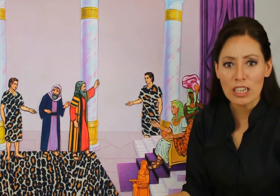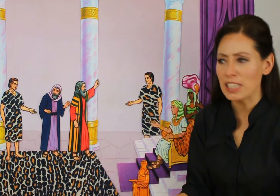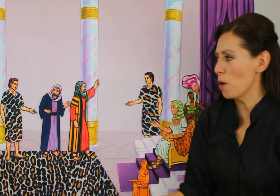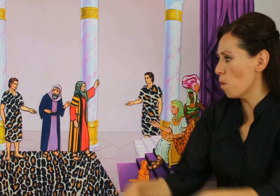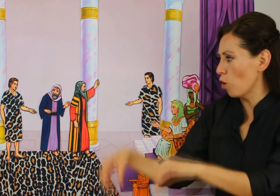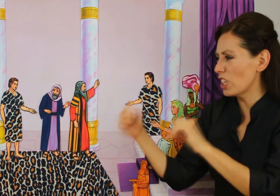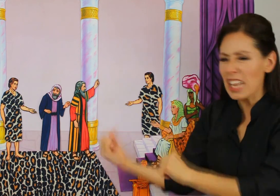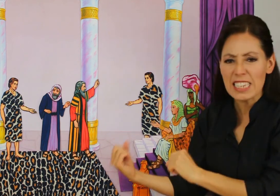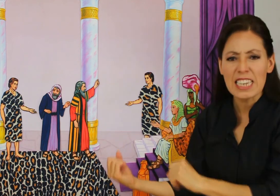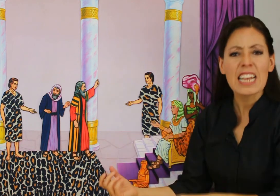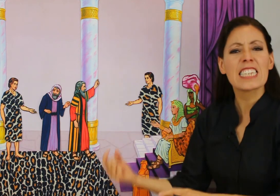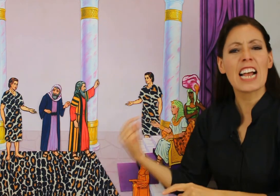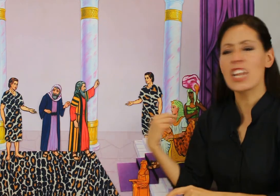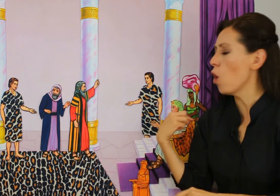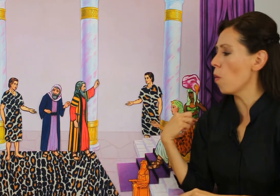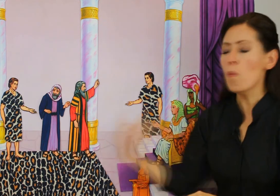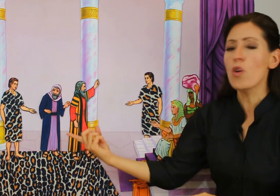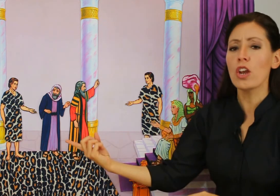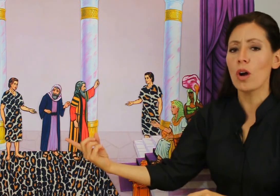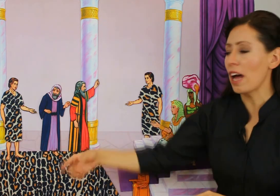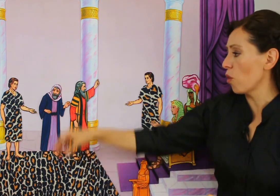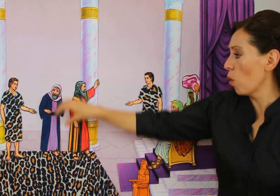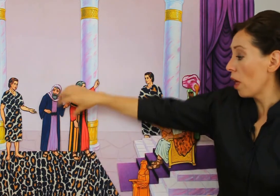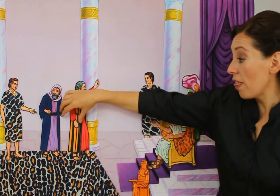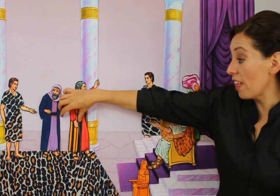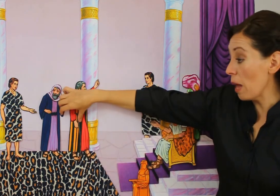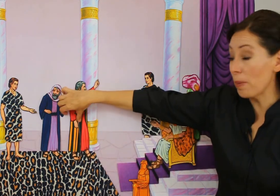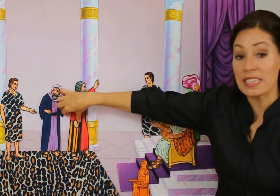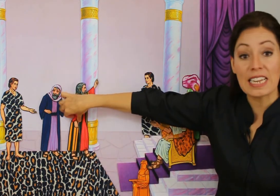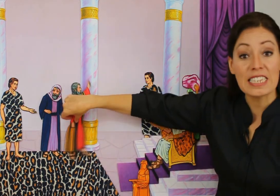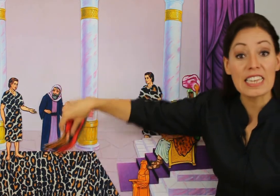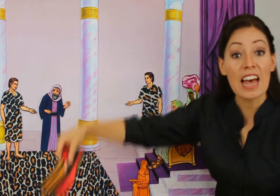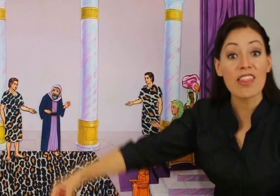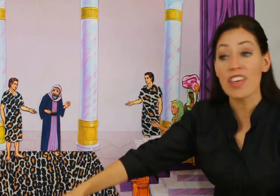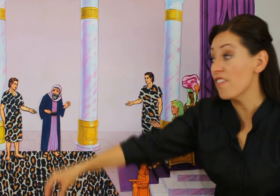entonces Moisés salió muy enojado de la presencia de